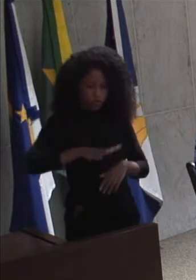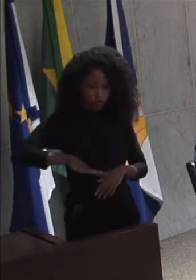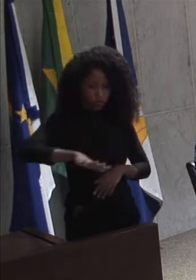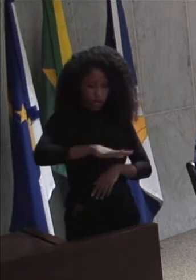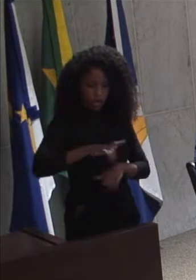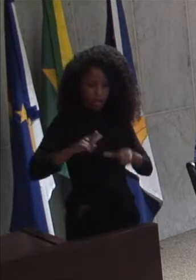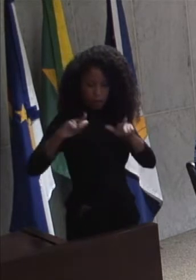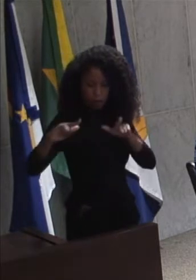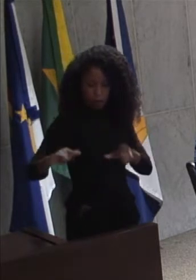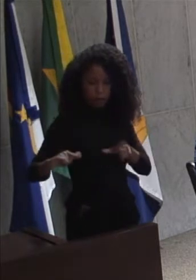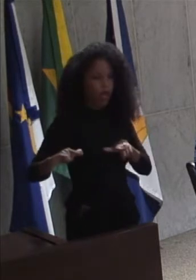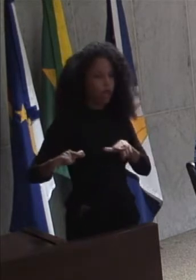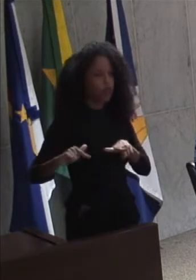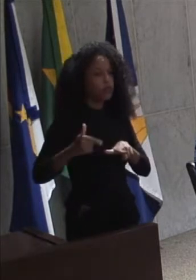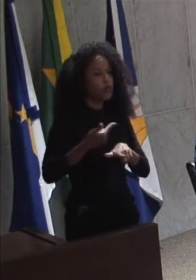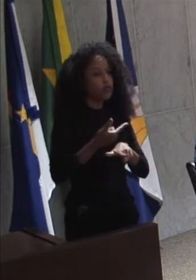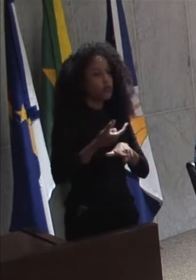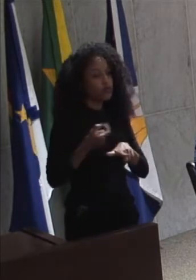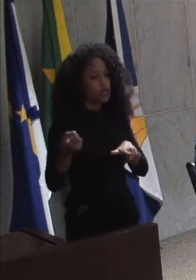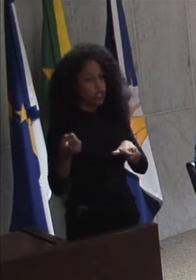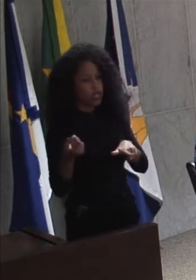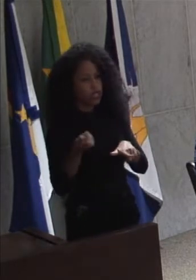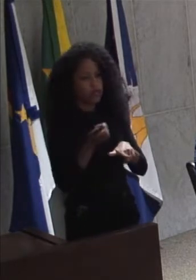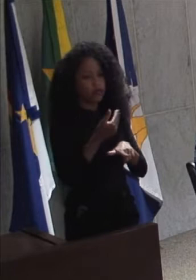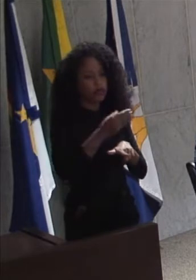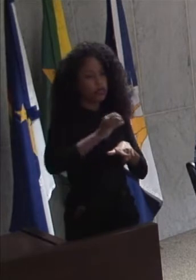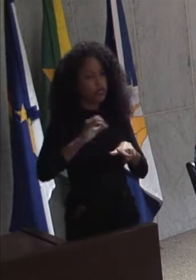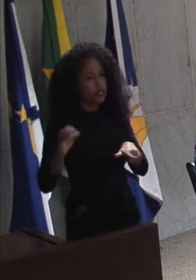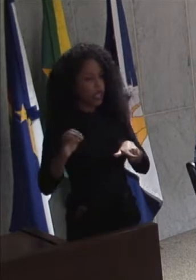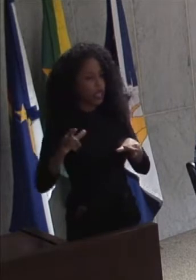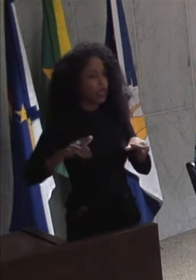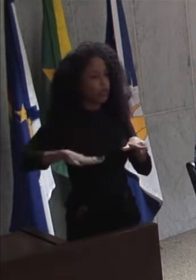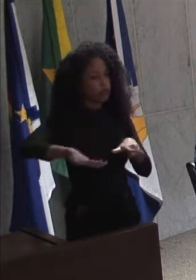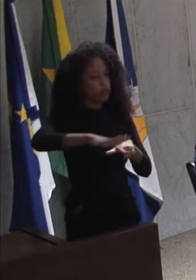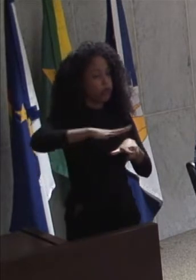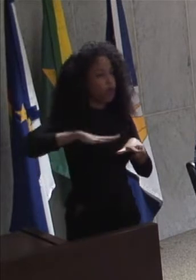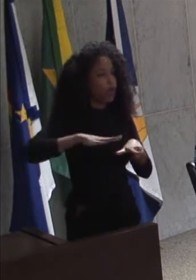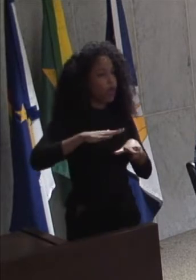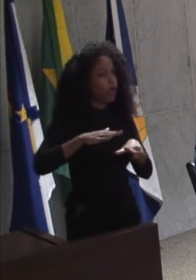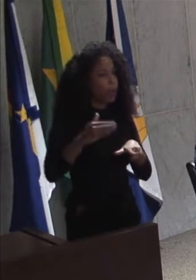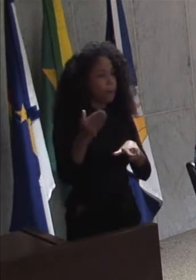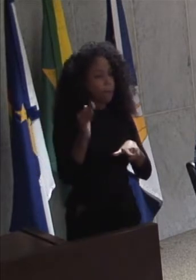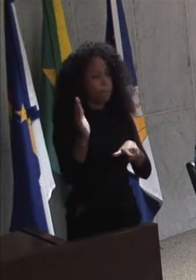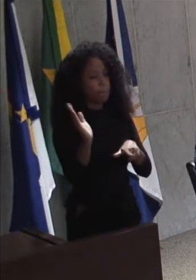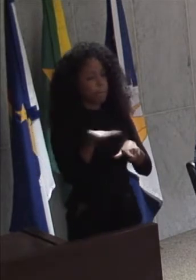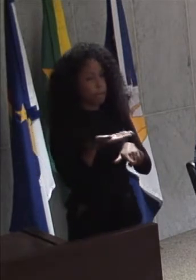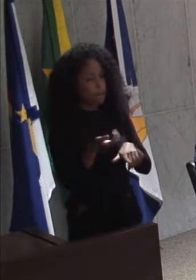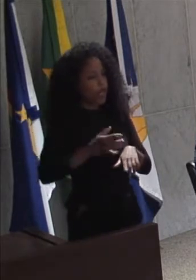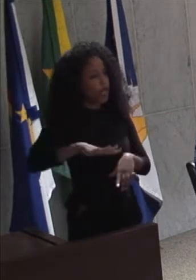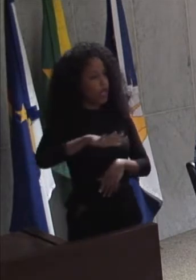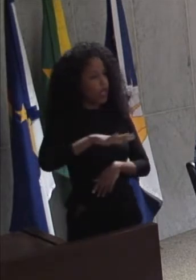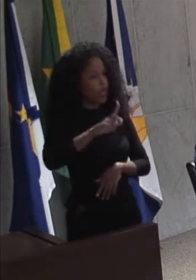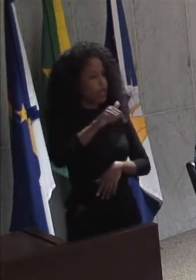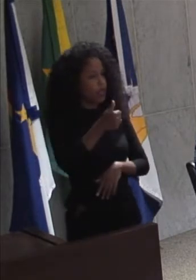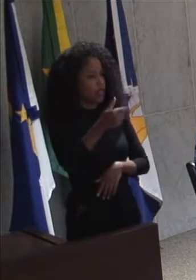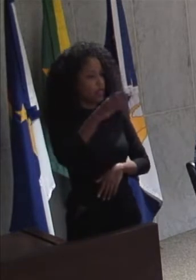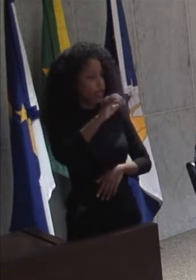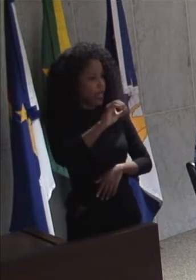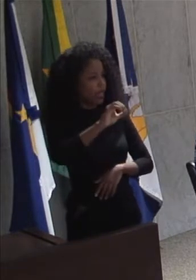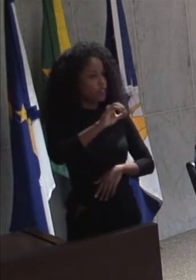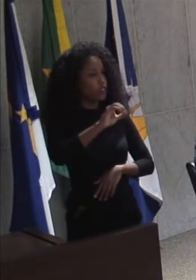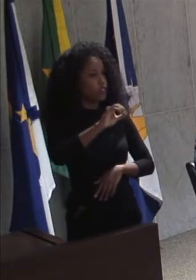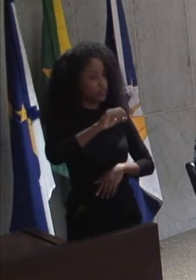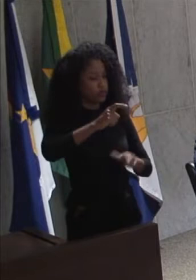cubos, 200 cubos, duas contas, não é quitada equivalente a 10 contas de terra,